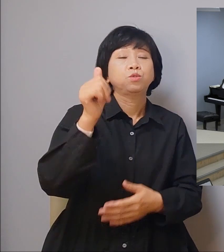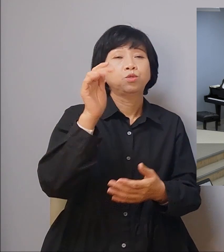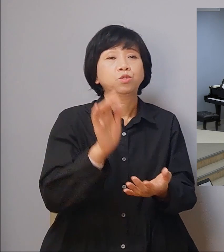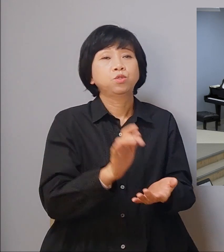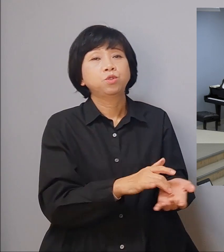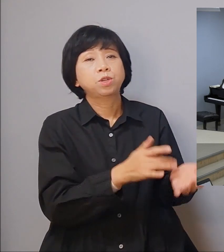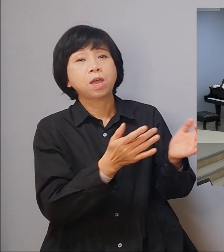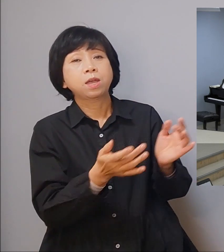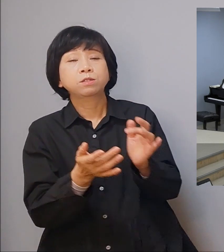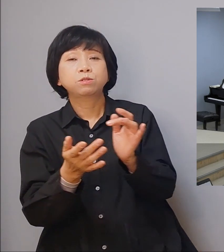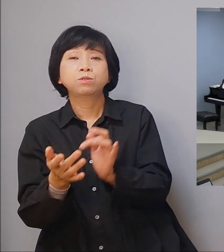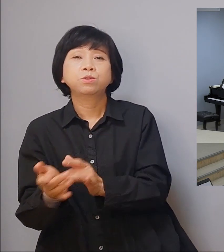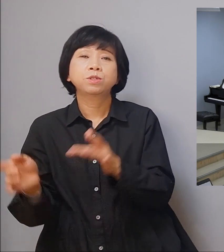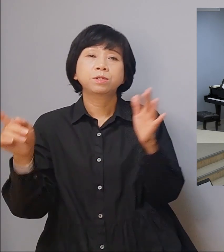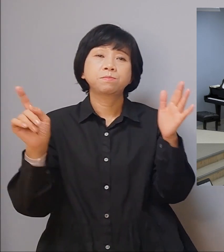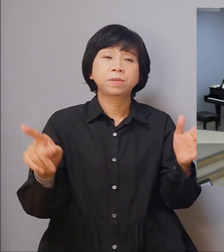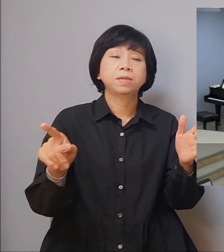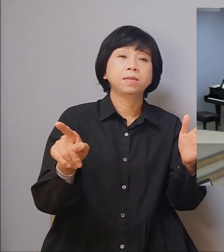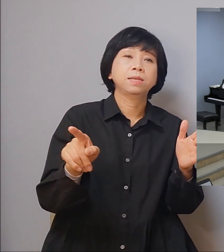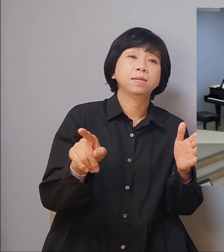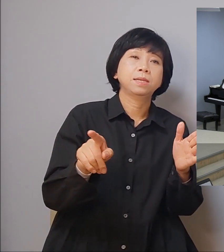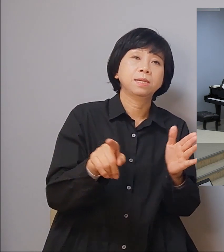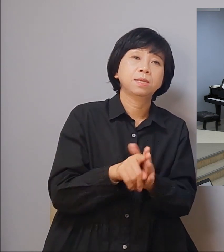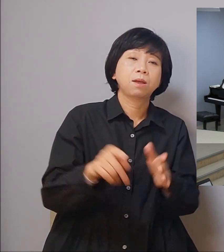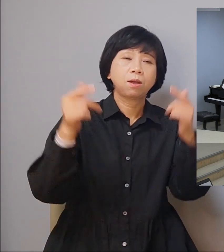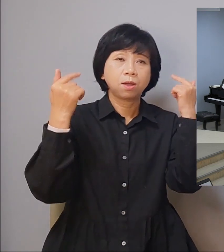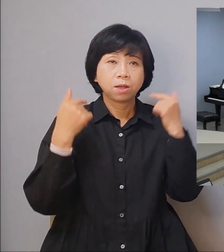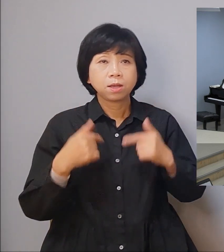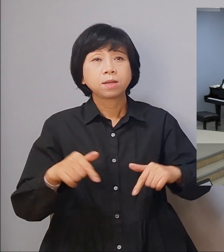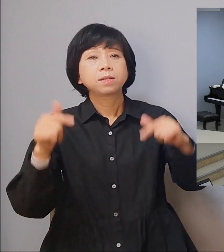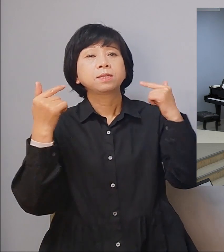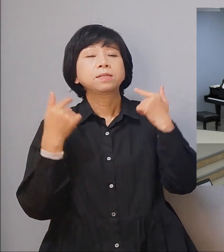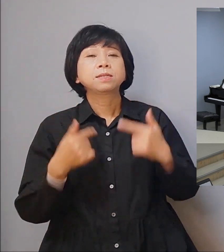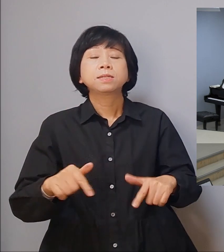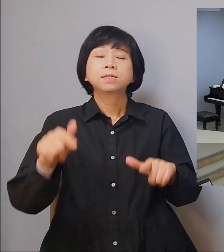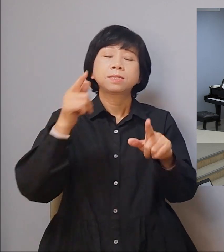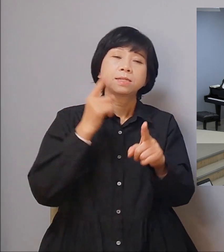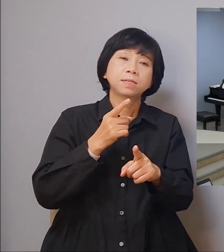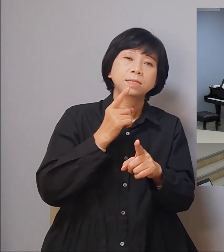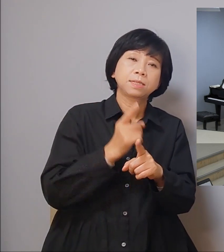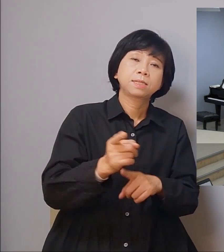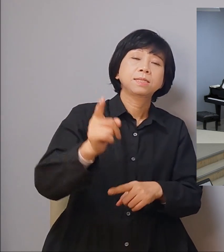주 예수를 믿어